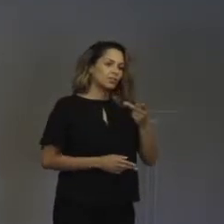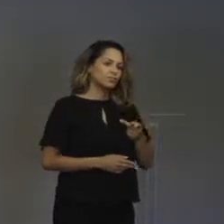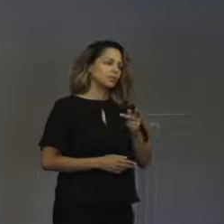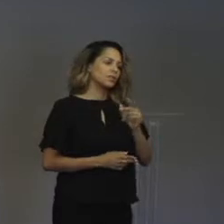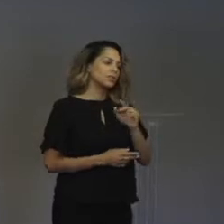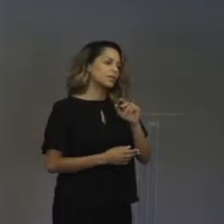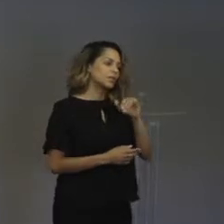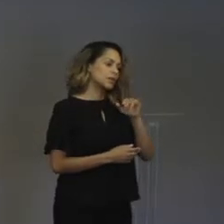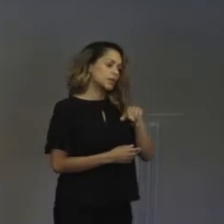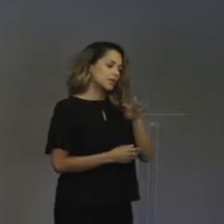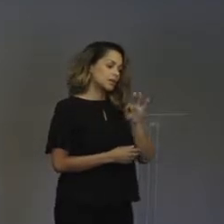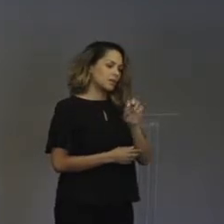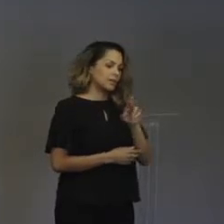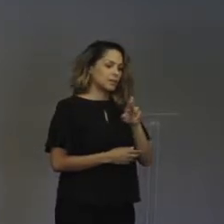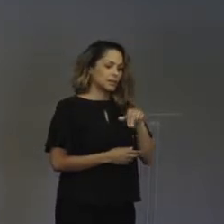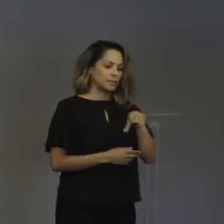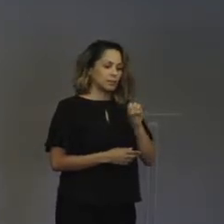intermodal.